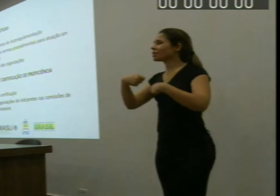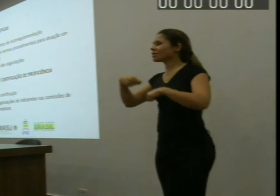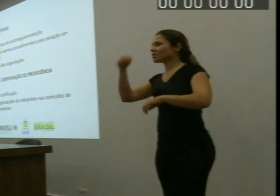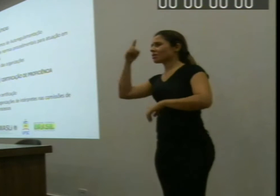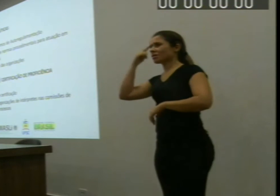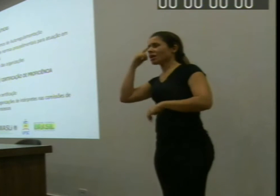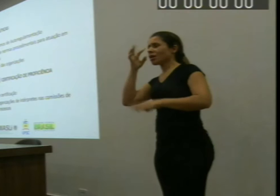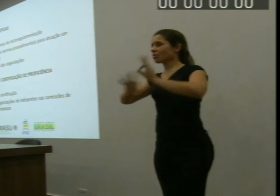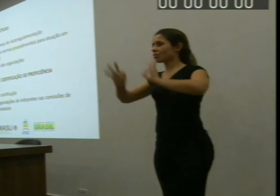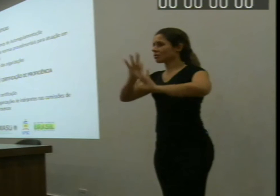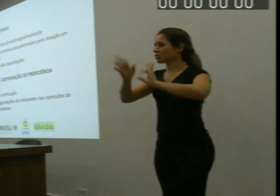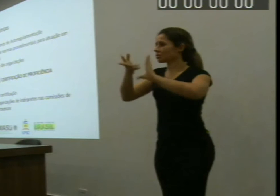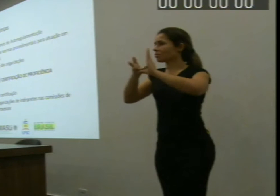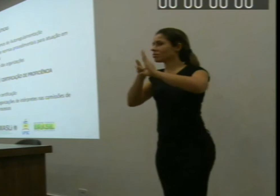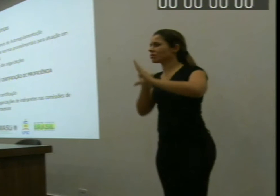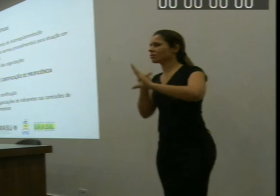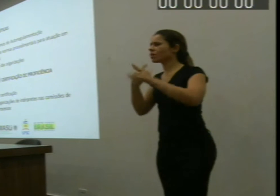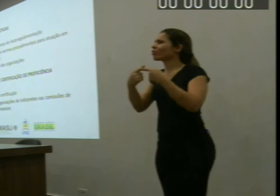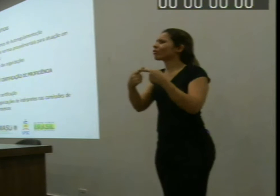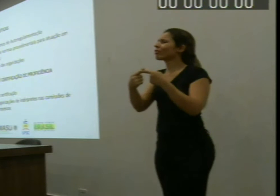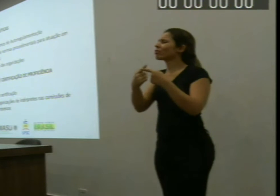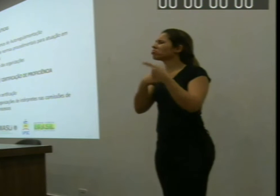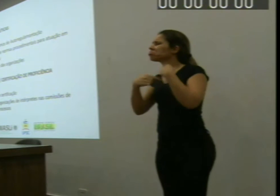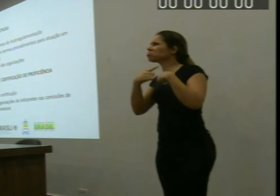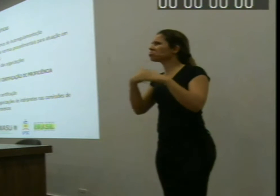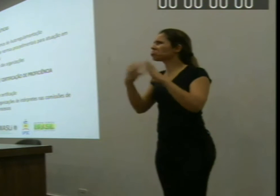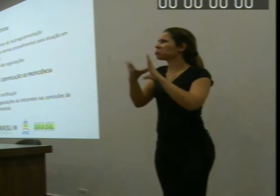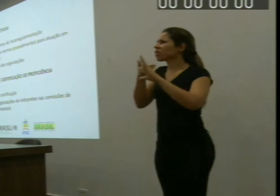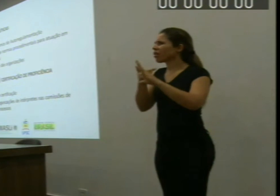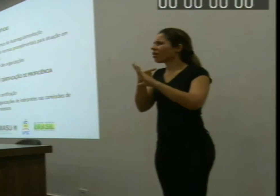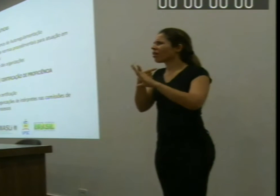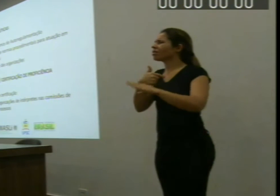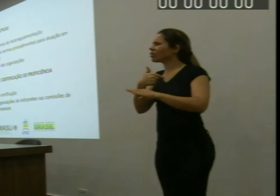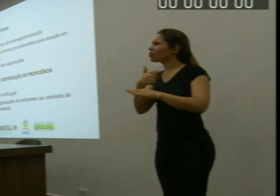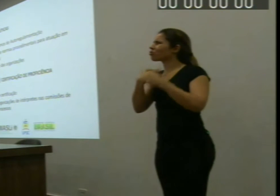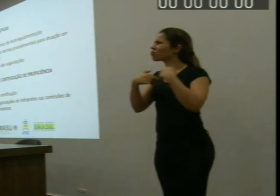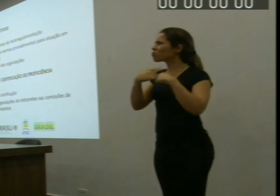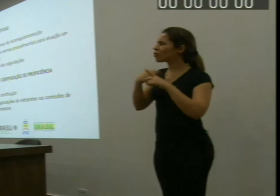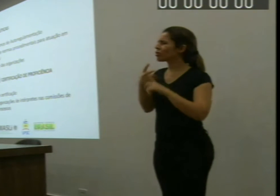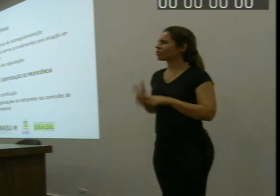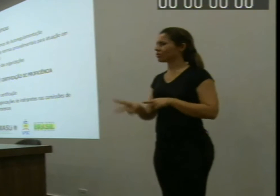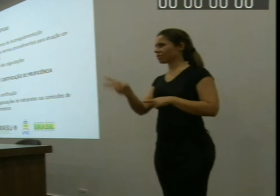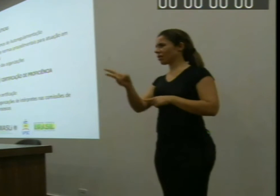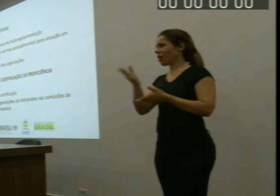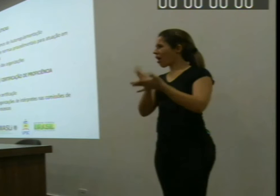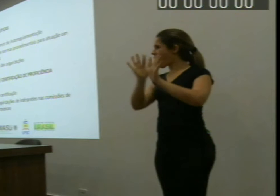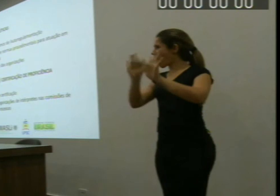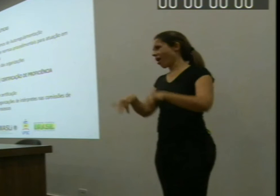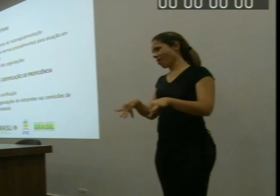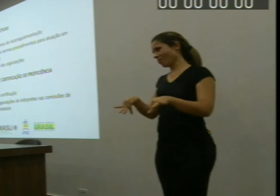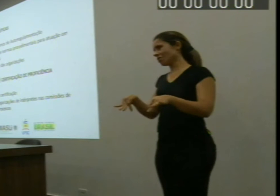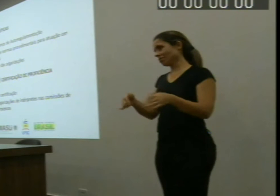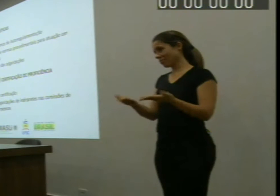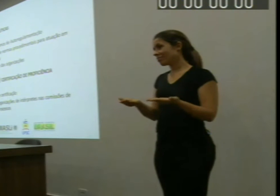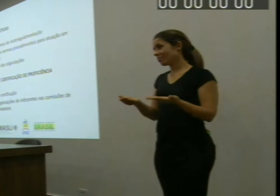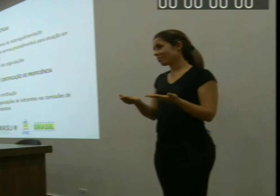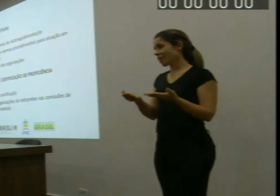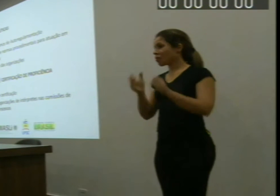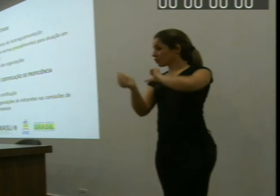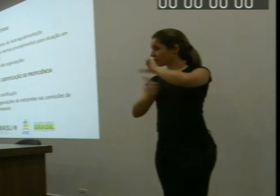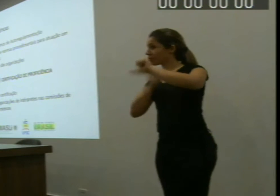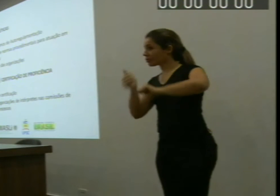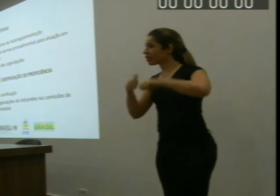libras O que que a gente quer do Pr Libras a gente quer que continue a gente quer que acabe a gente quer que ele seja modificado